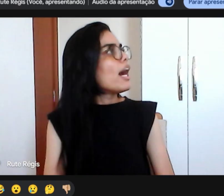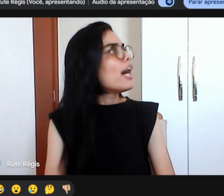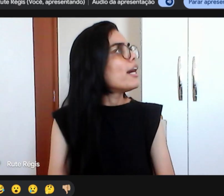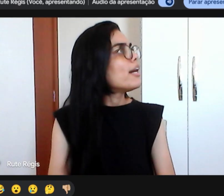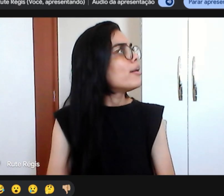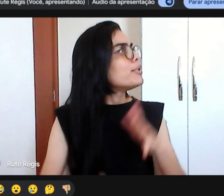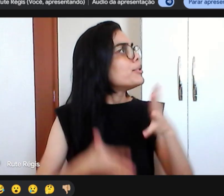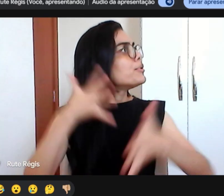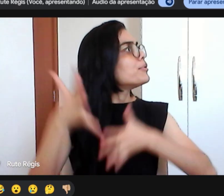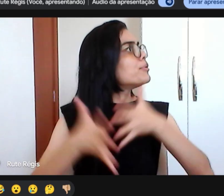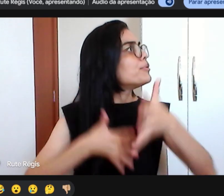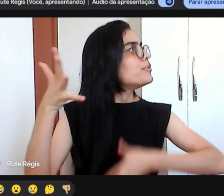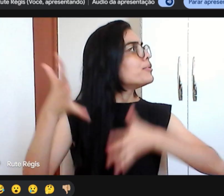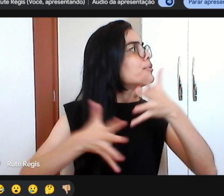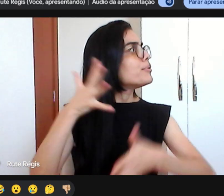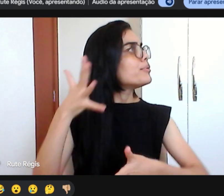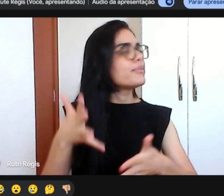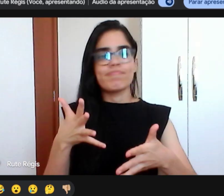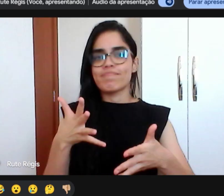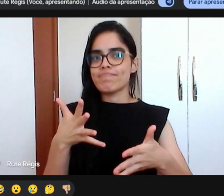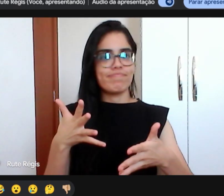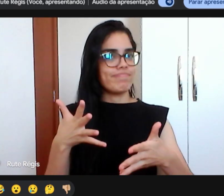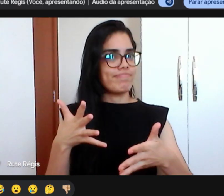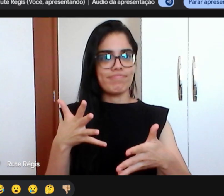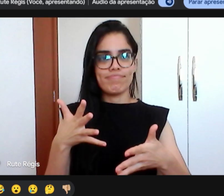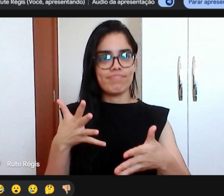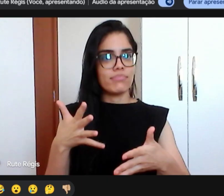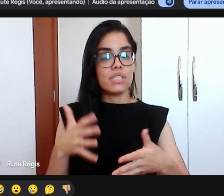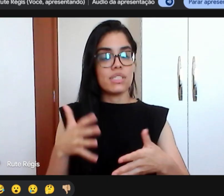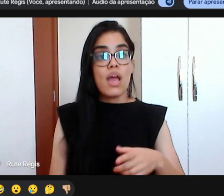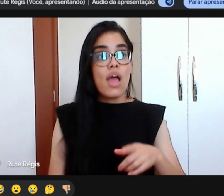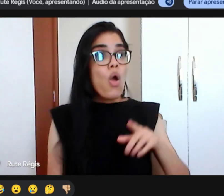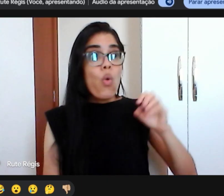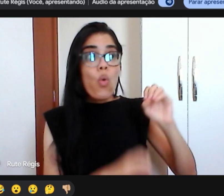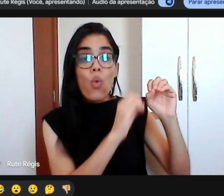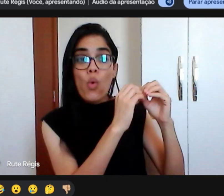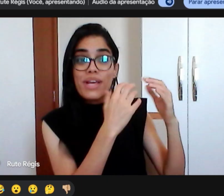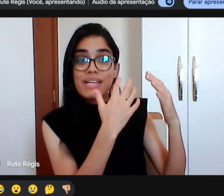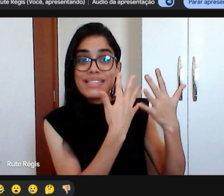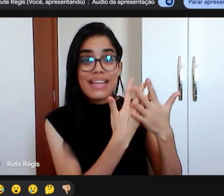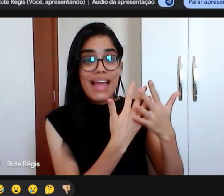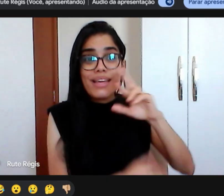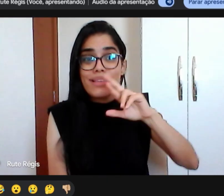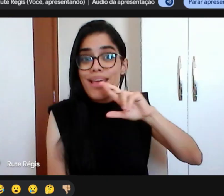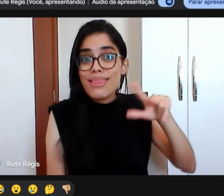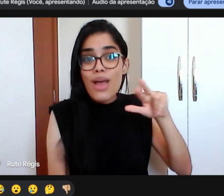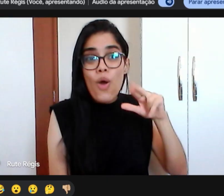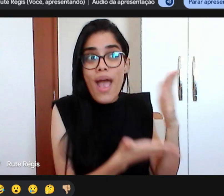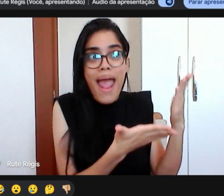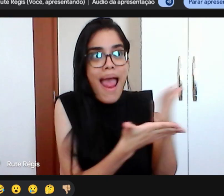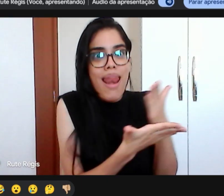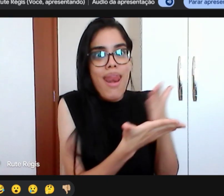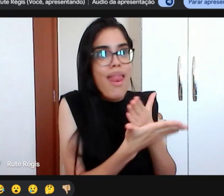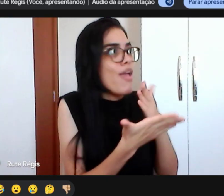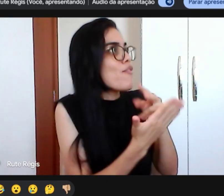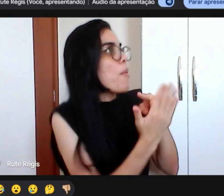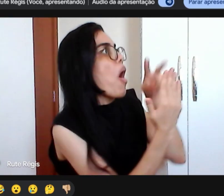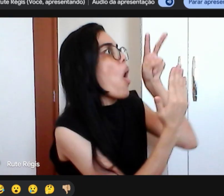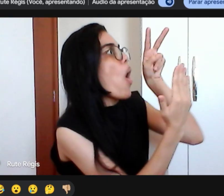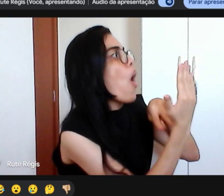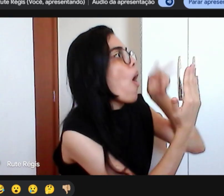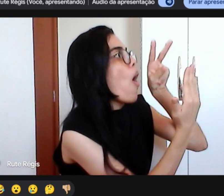vocês não fiquem olhando para o slide e